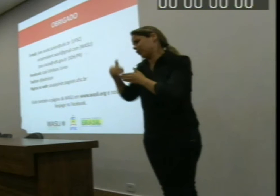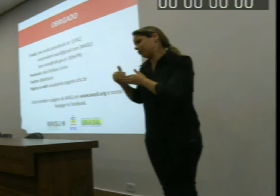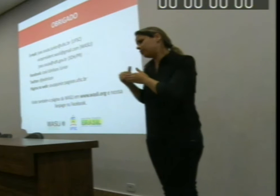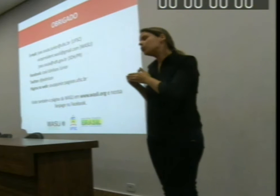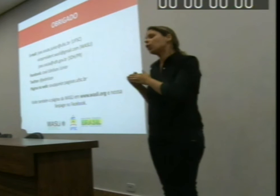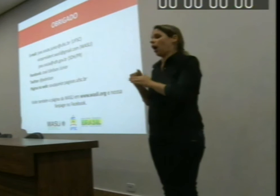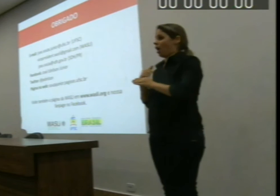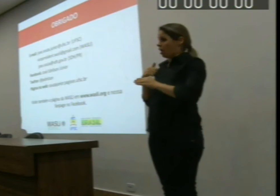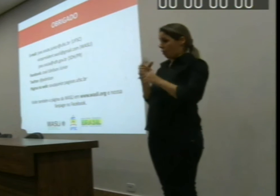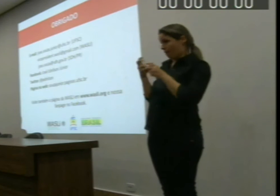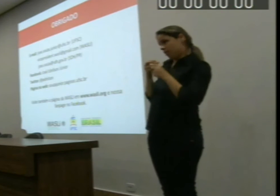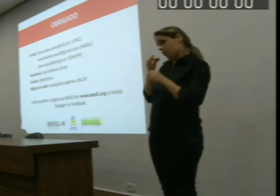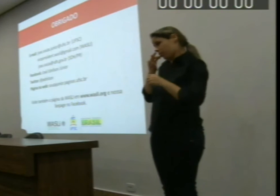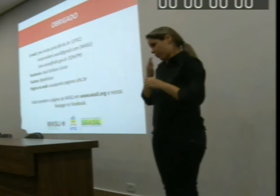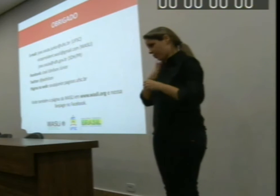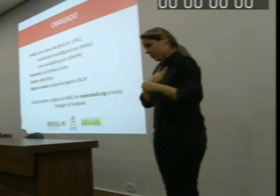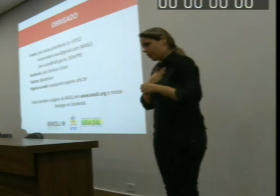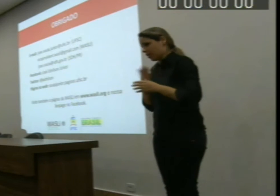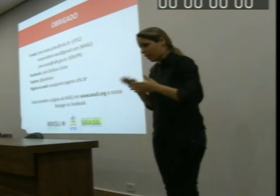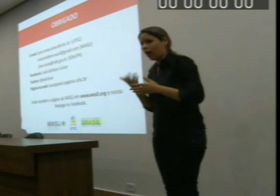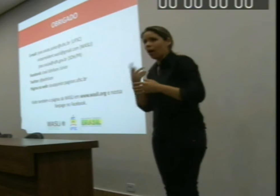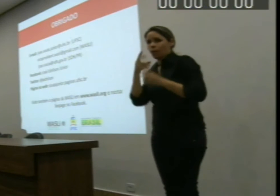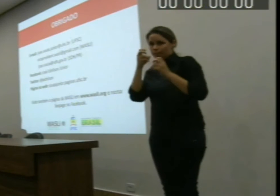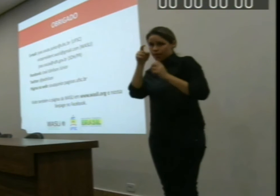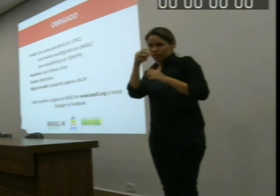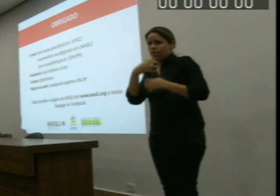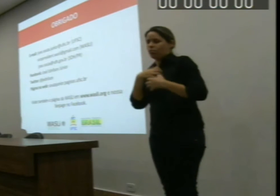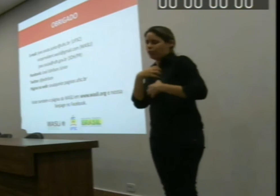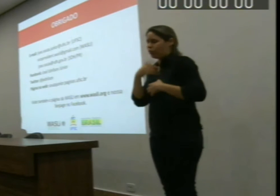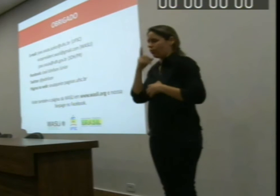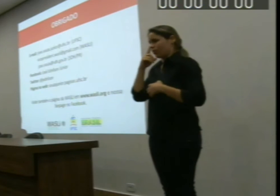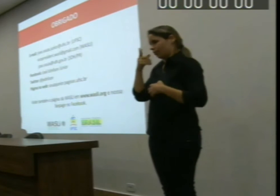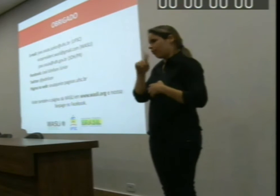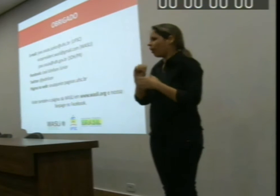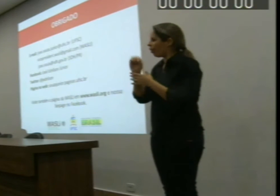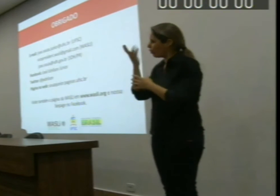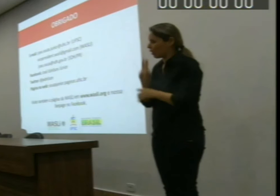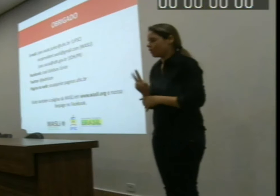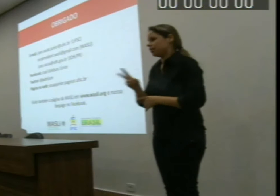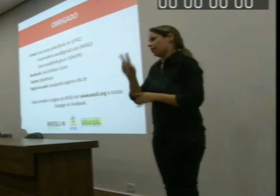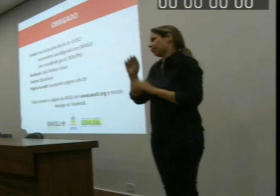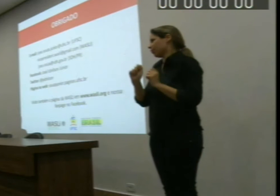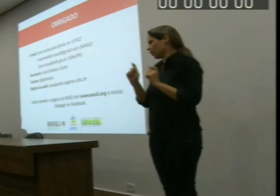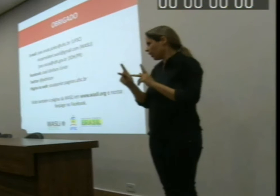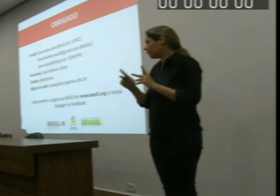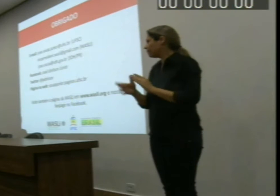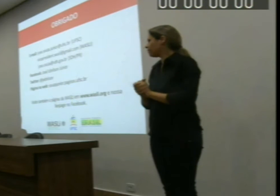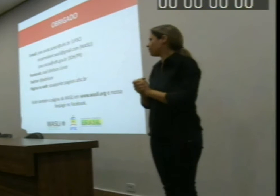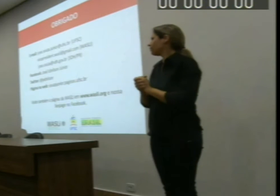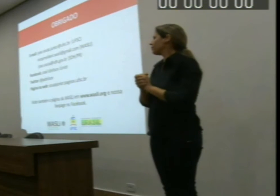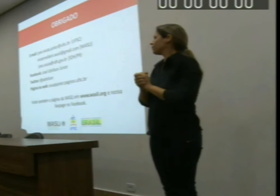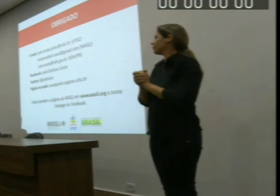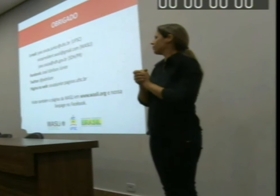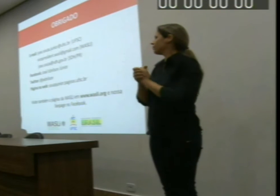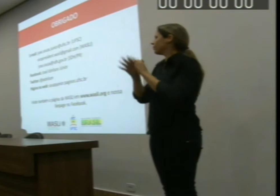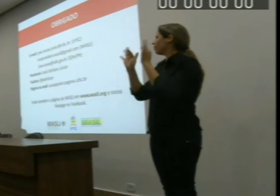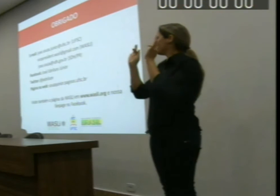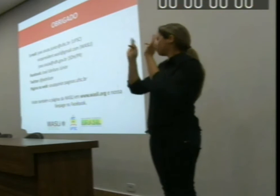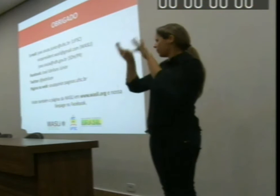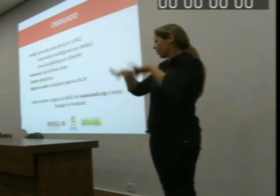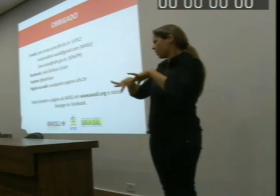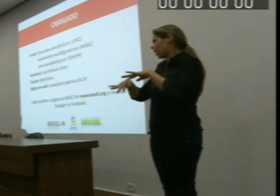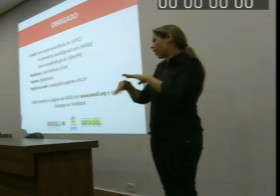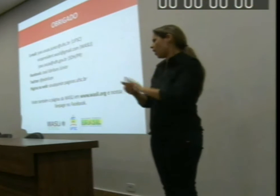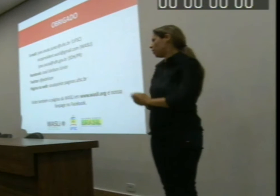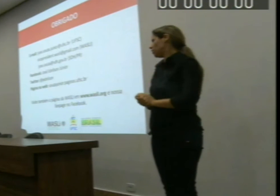caminhando essa mãe tá não fada mas já passou e acontece aham professor se